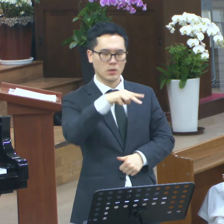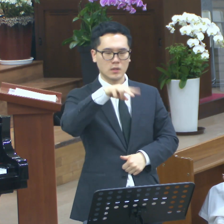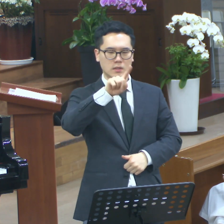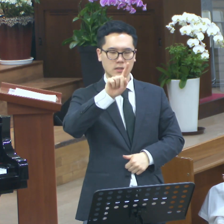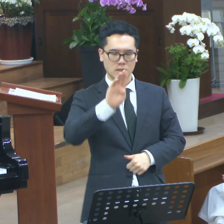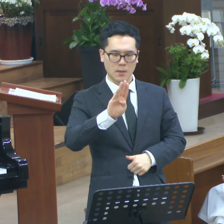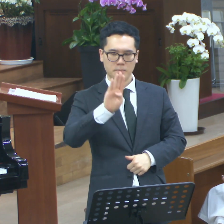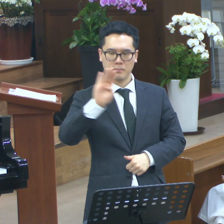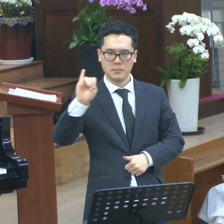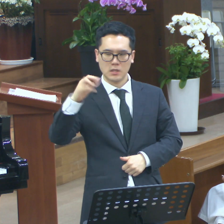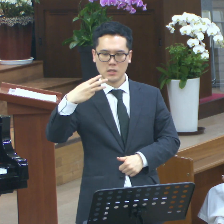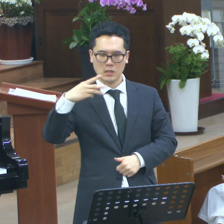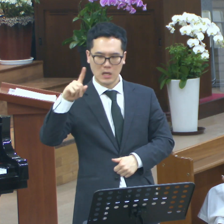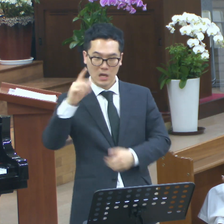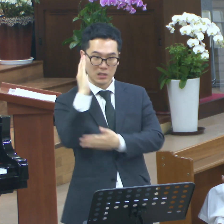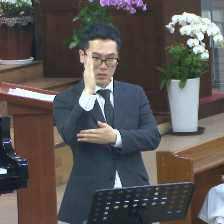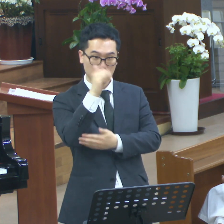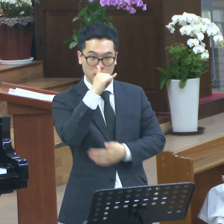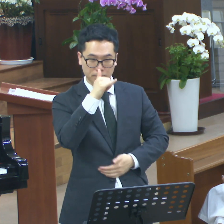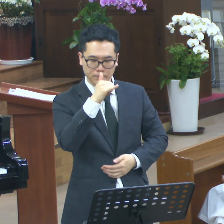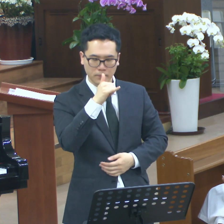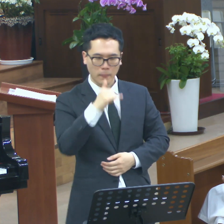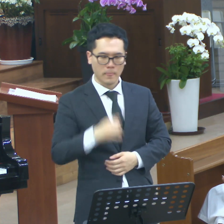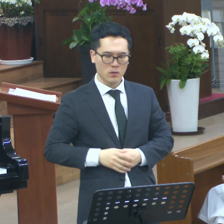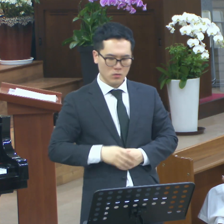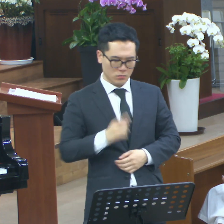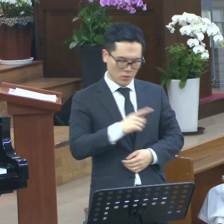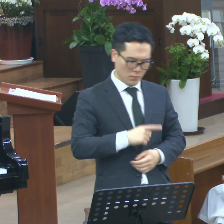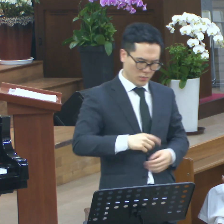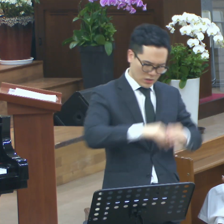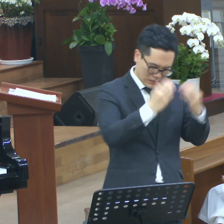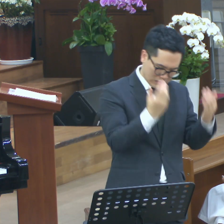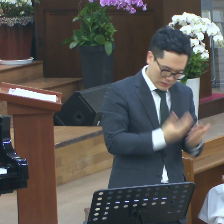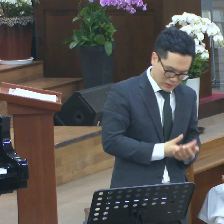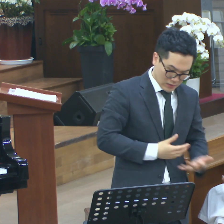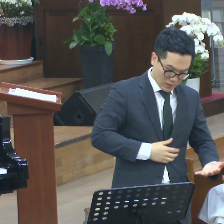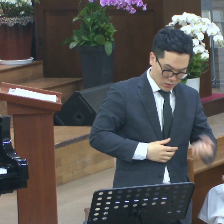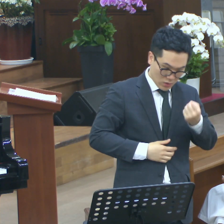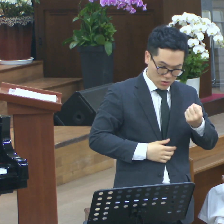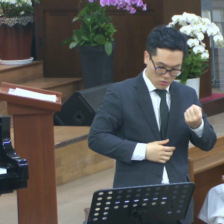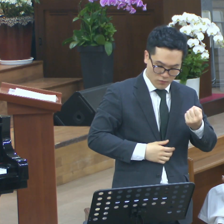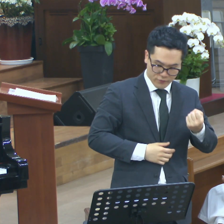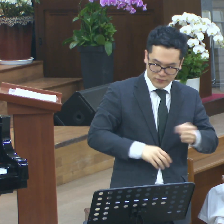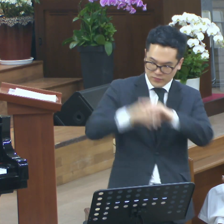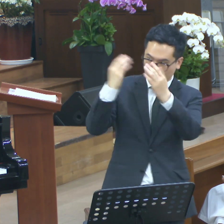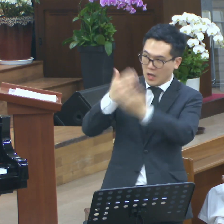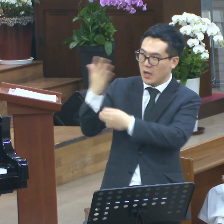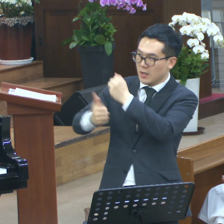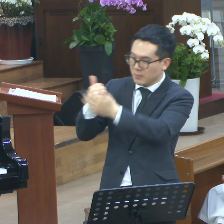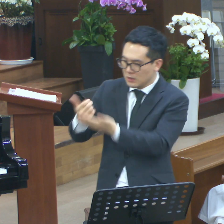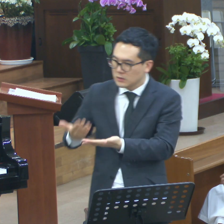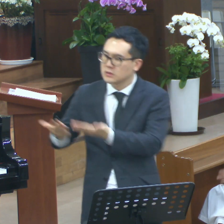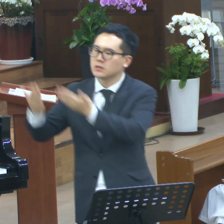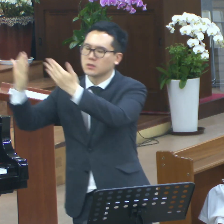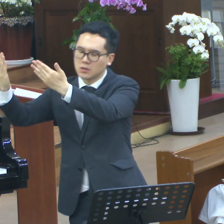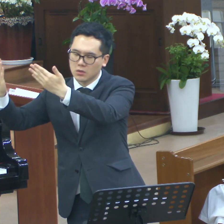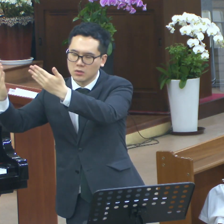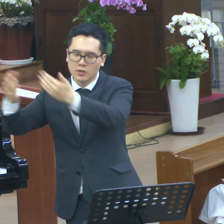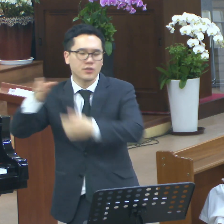다 제대로 드린 척 했어요. 문제가 있었던 거죠. 사람들은 자기 재산을 막 들여서